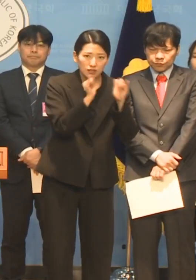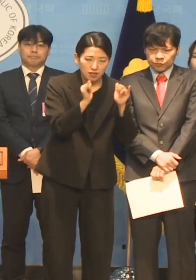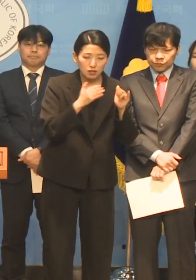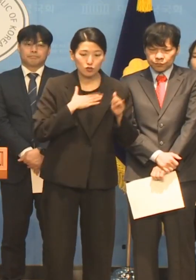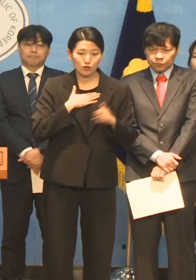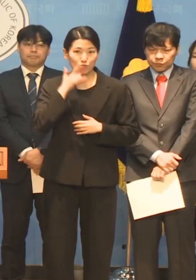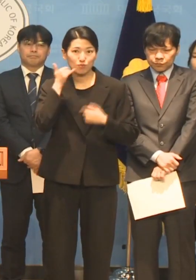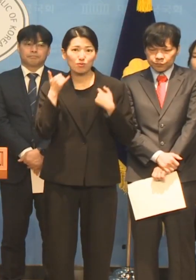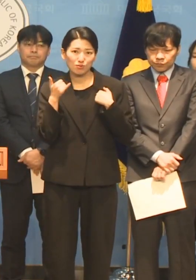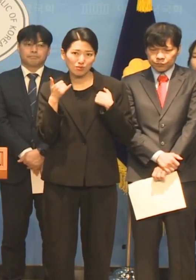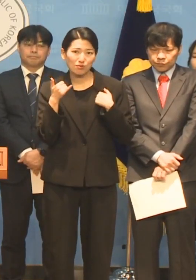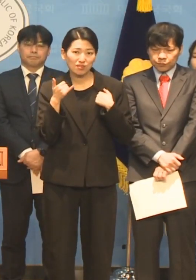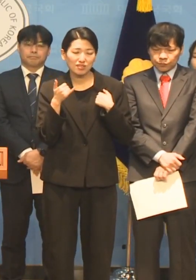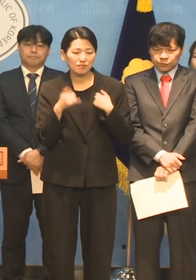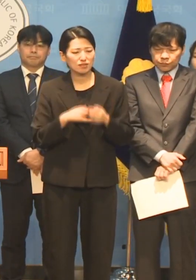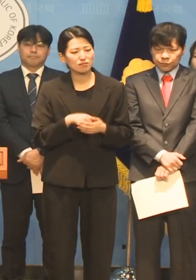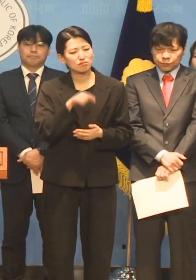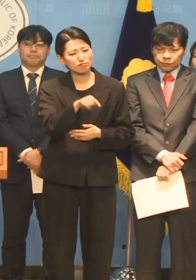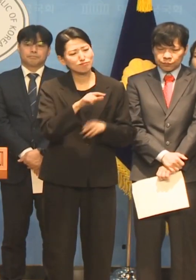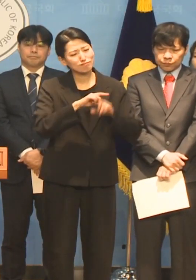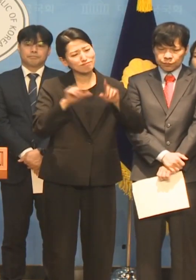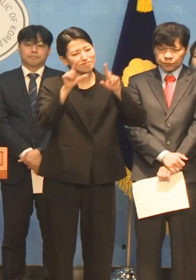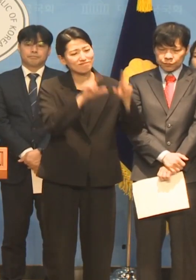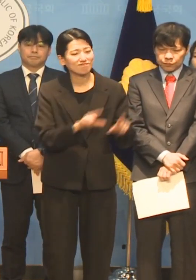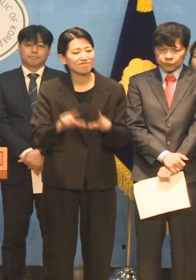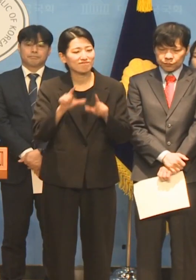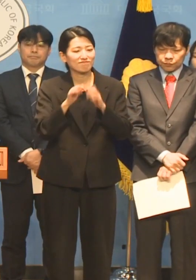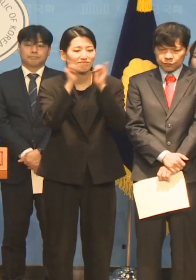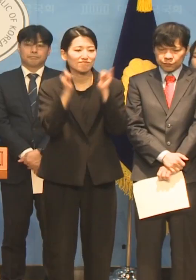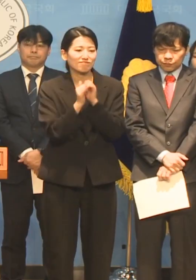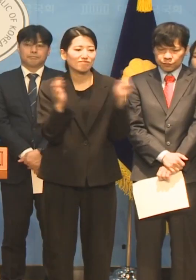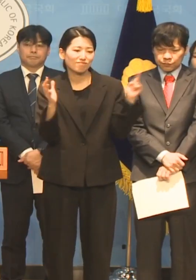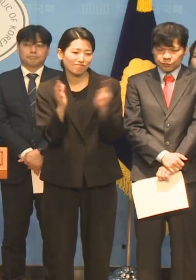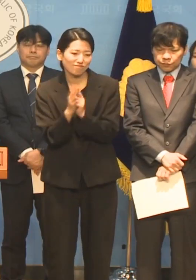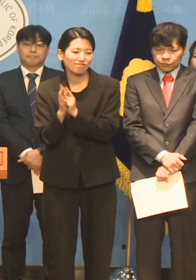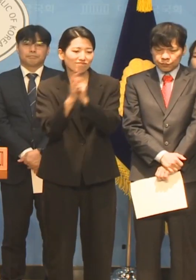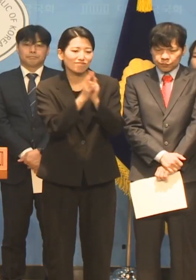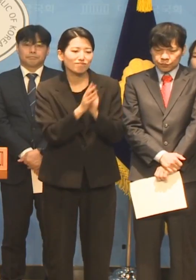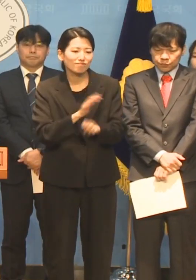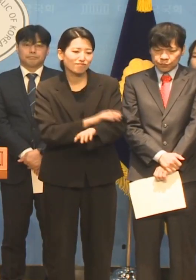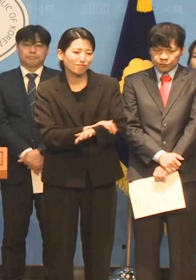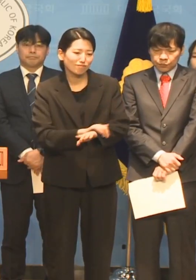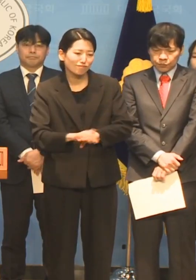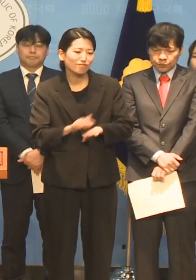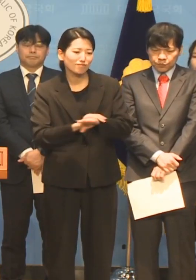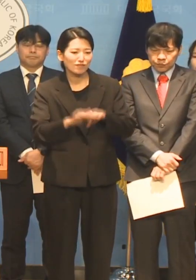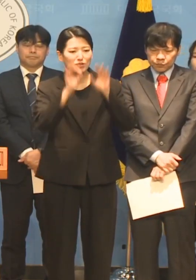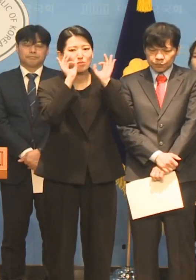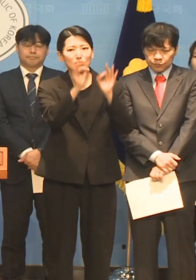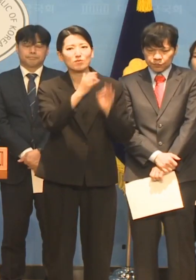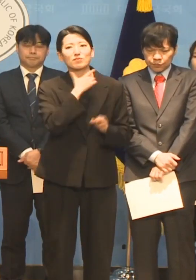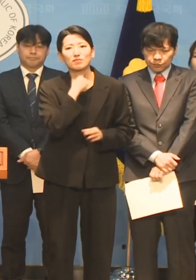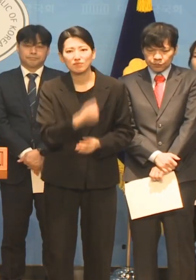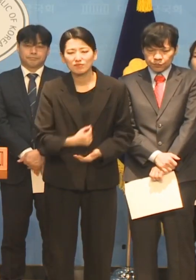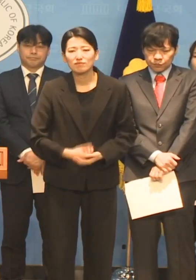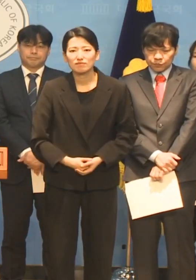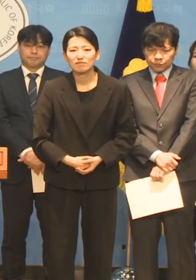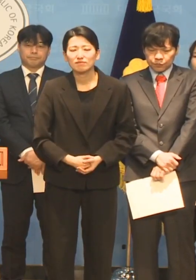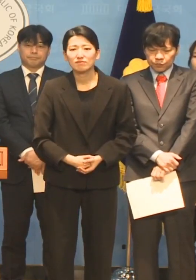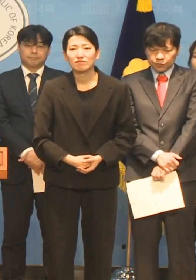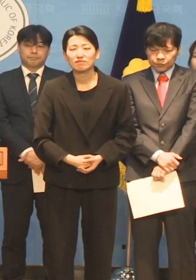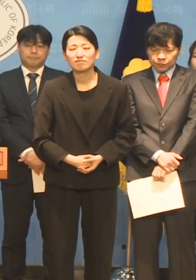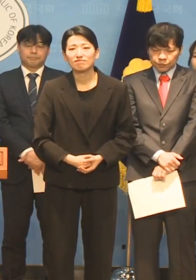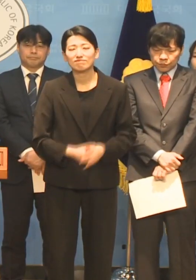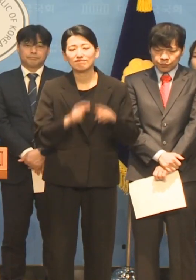그리고 저희 아이들이 일상을 누리면서 사회에 기여하는 건강한 사회인으로 성장하기를 바랍니다. 이들이